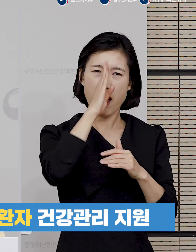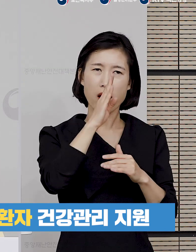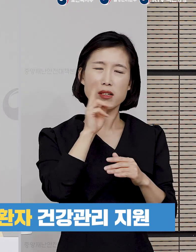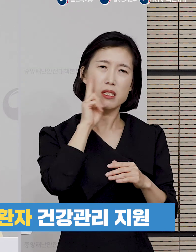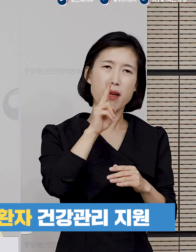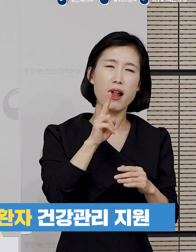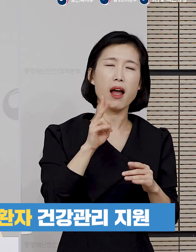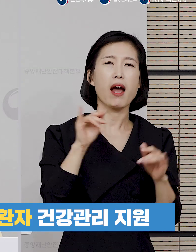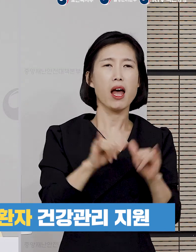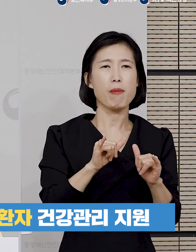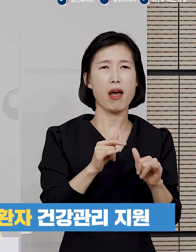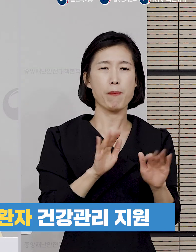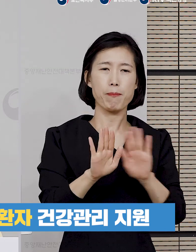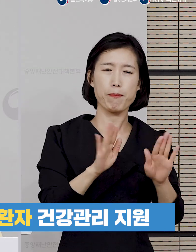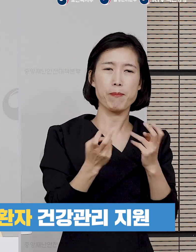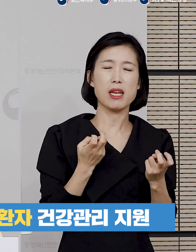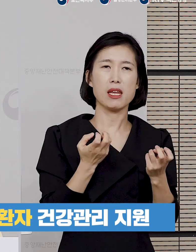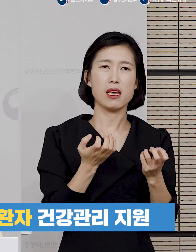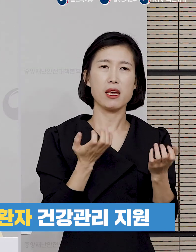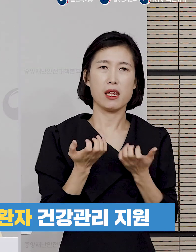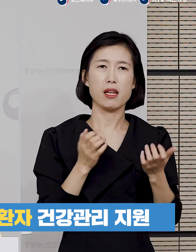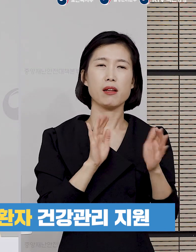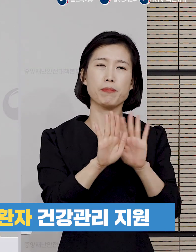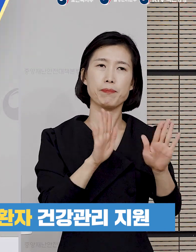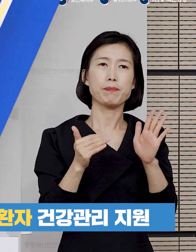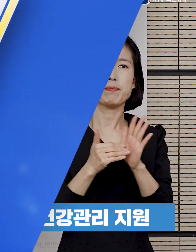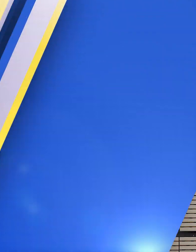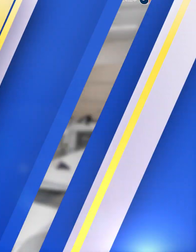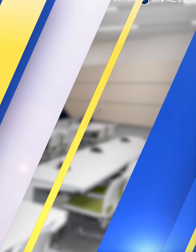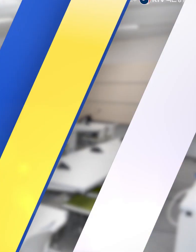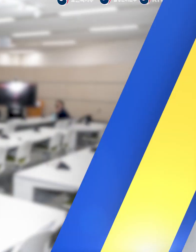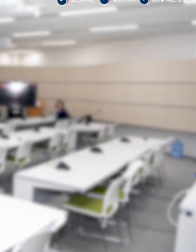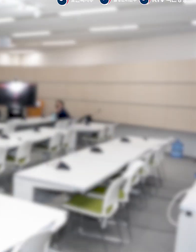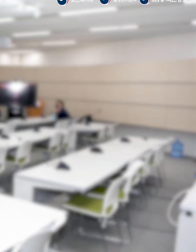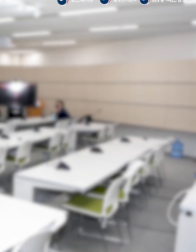건강 악화 등이 발생하지 않도록 하기 위한 조치입니다